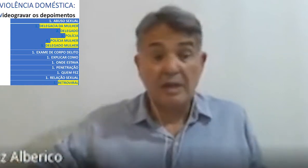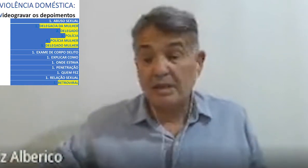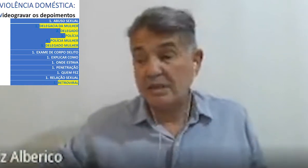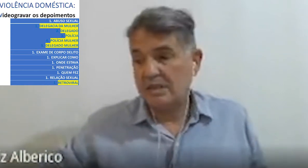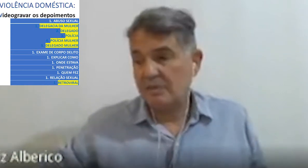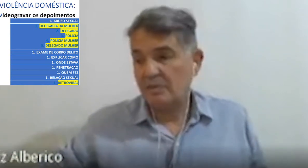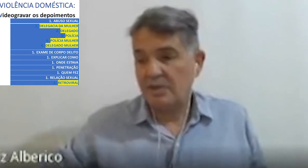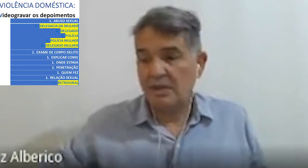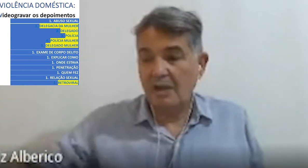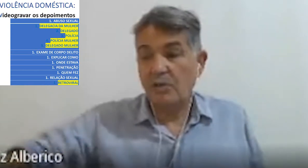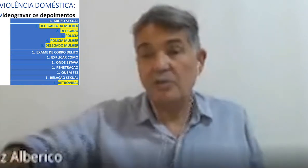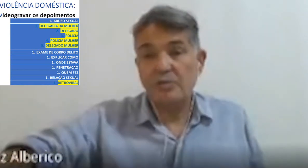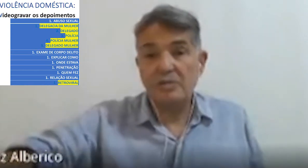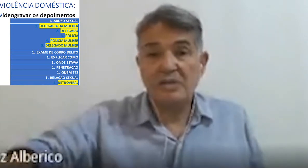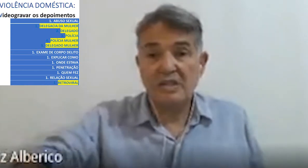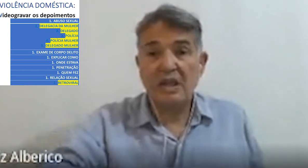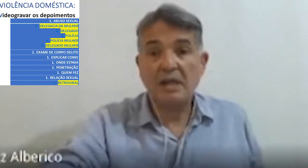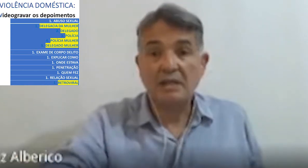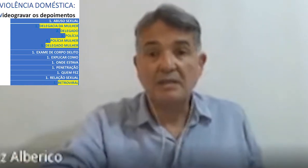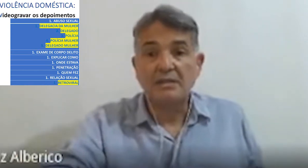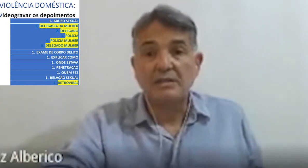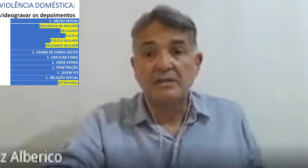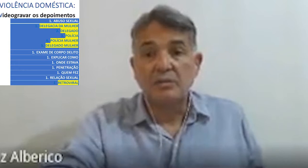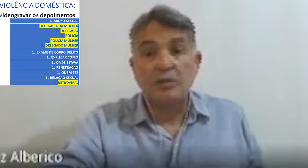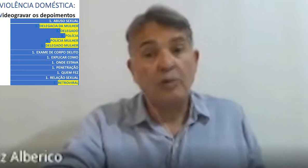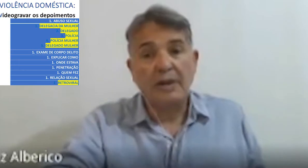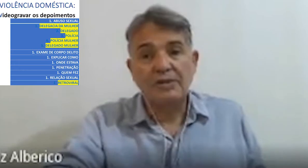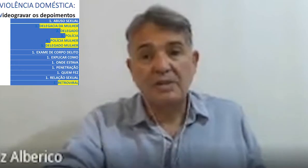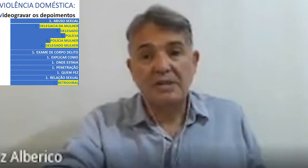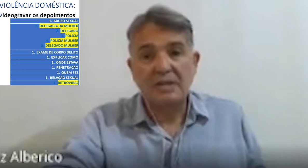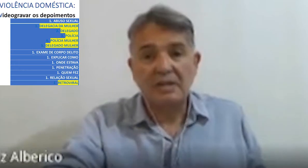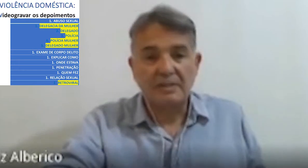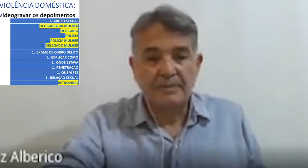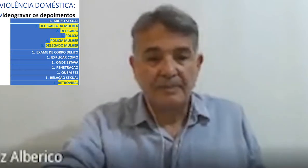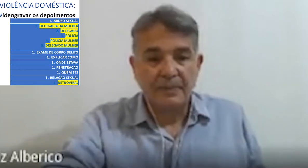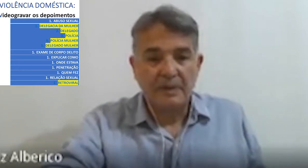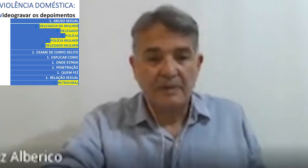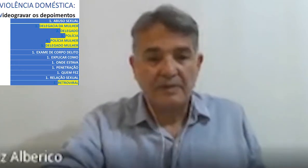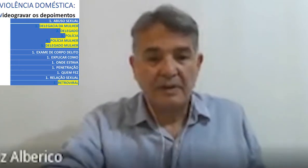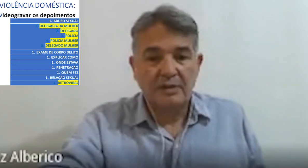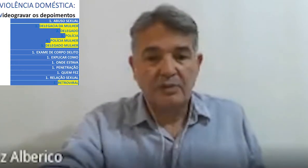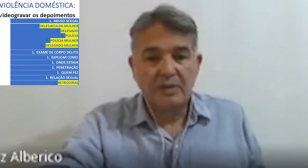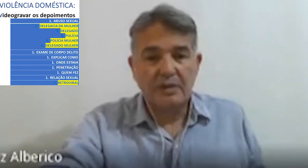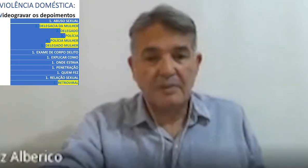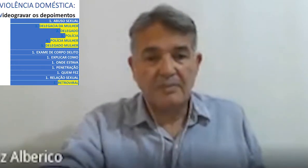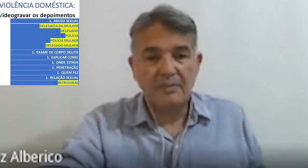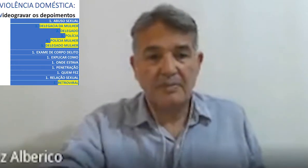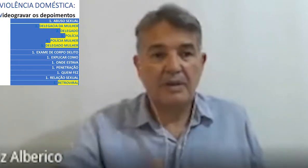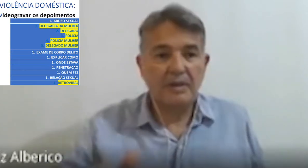em cima do que eu sei, ou acho que sei, sendo que eu